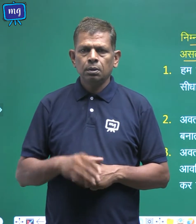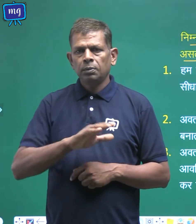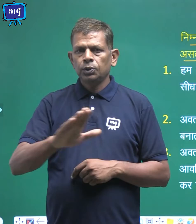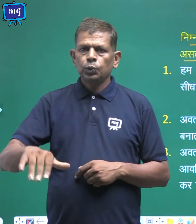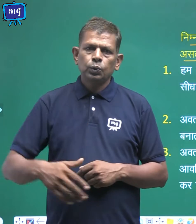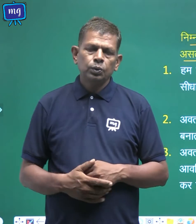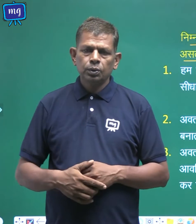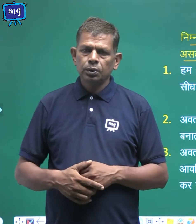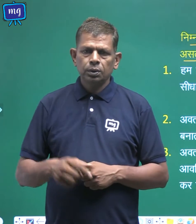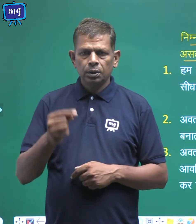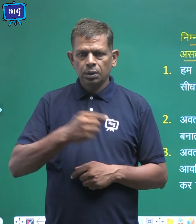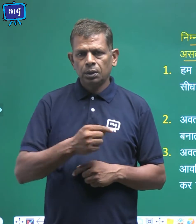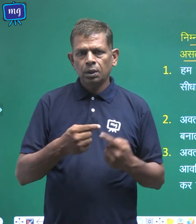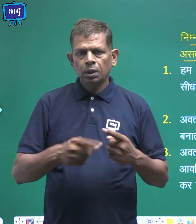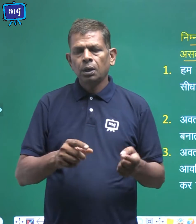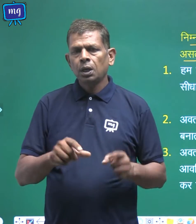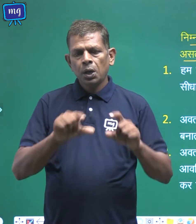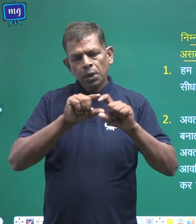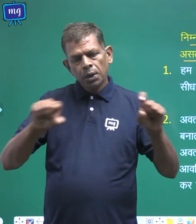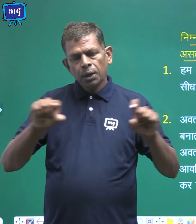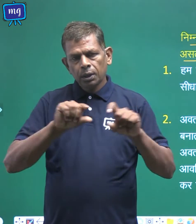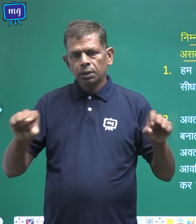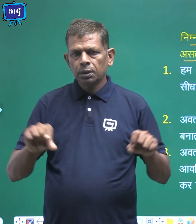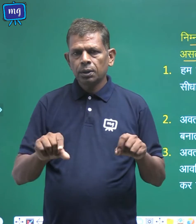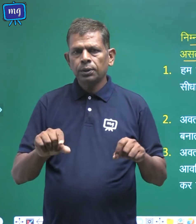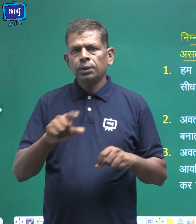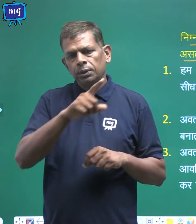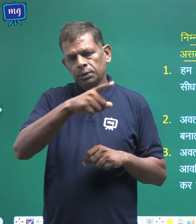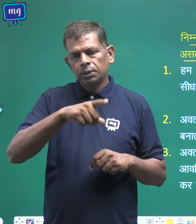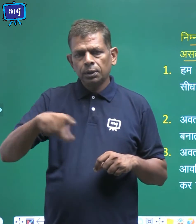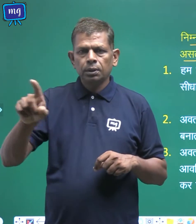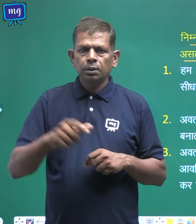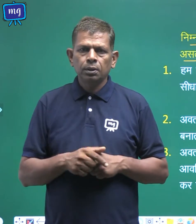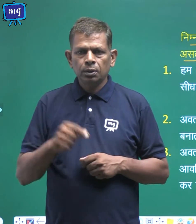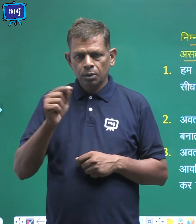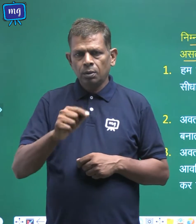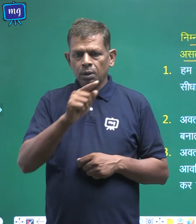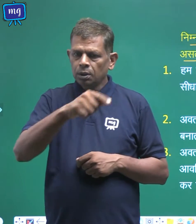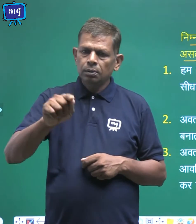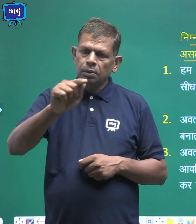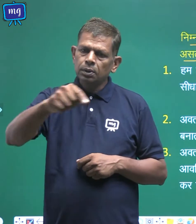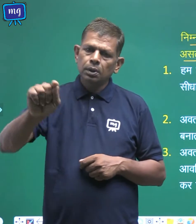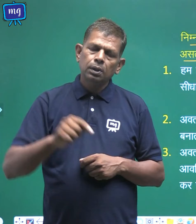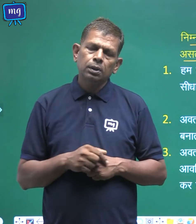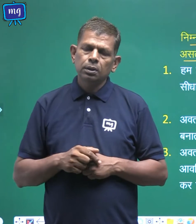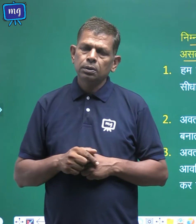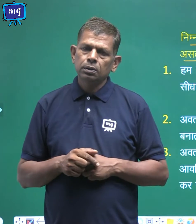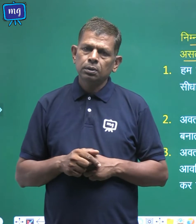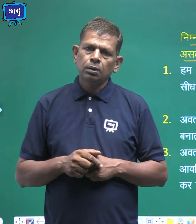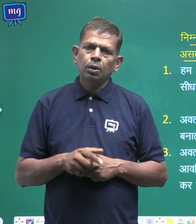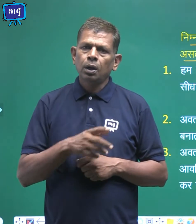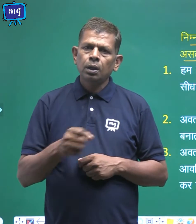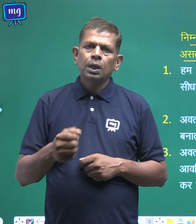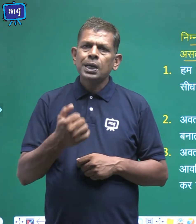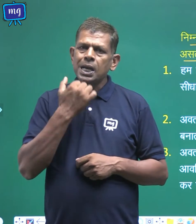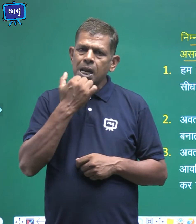बच्चों, यदि ये कथन सत्य हैं तो हम सत्य पर निशान लगाएंगे, और